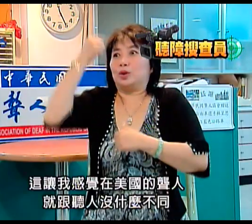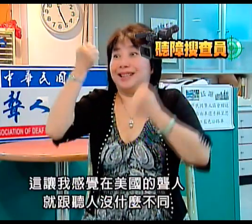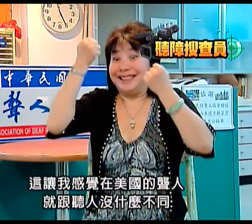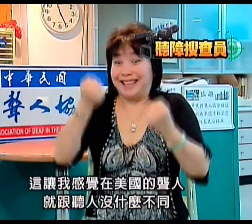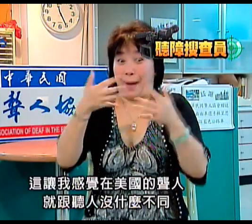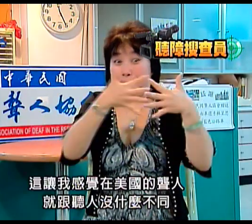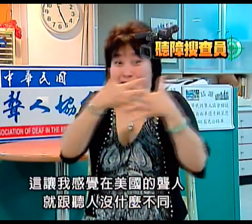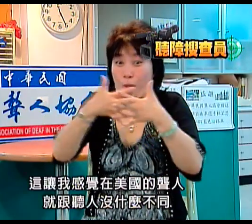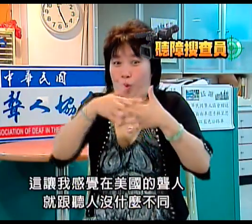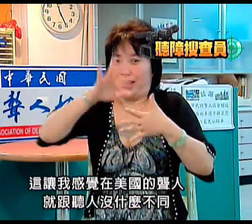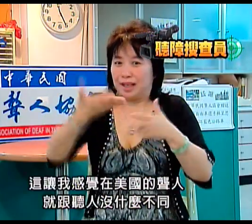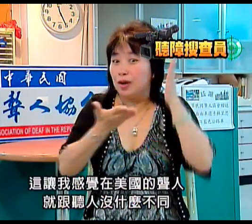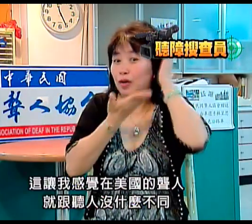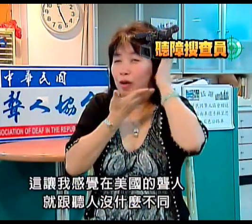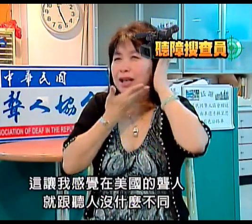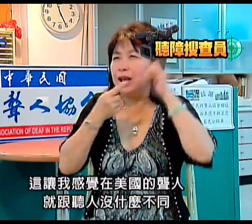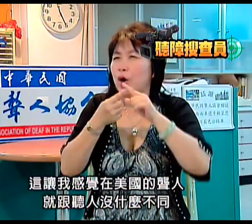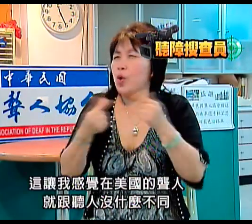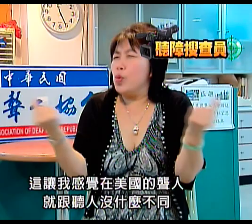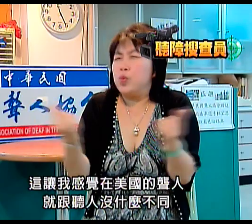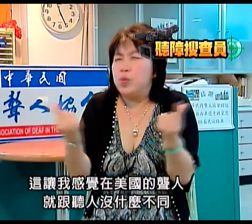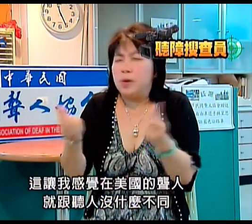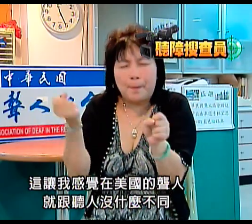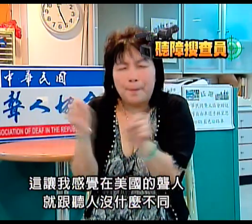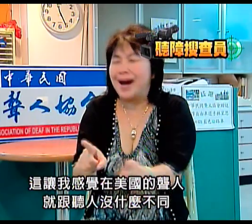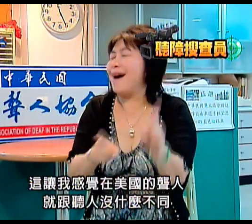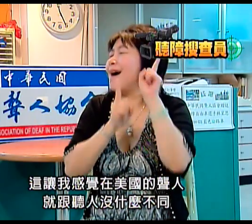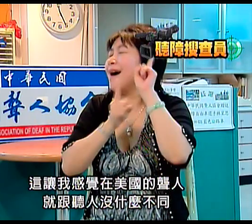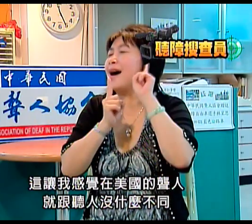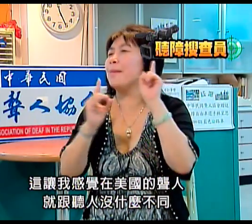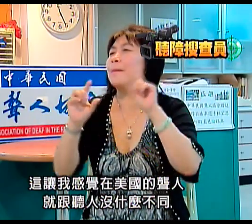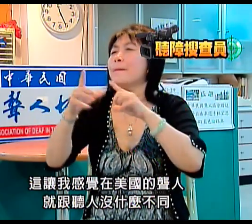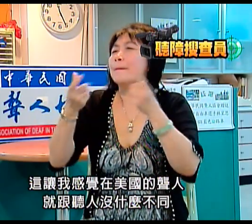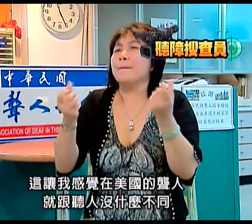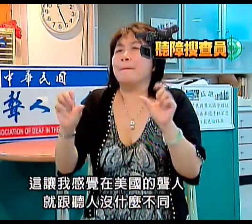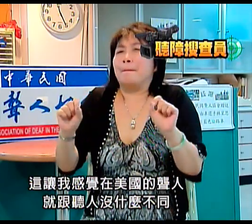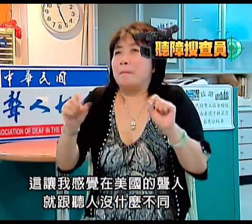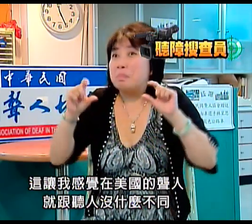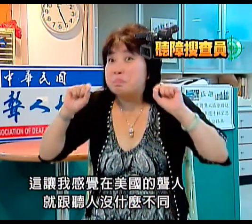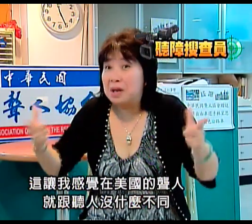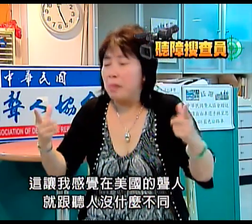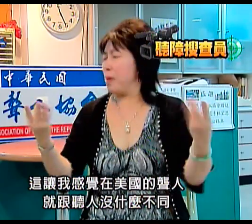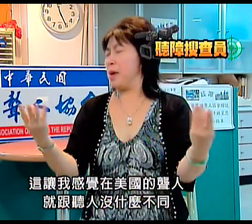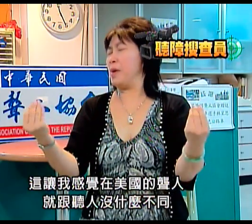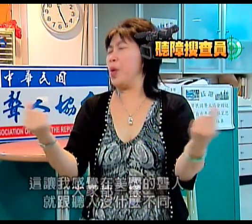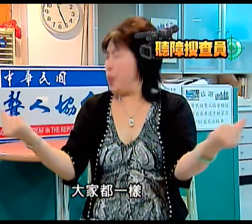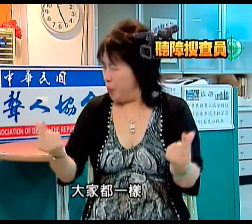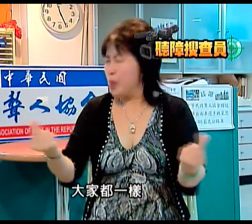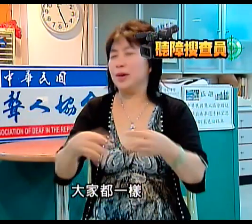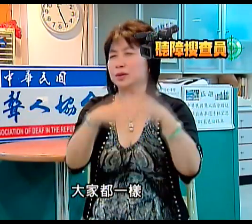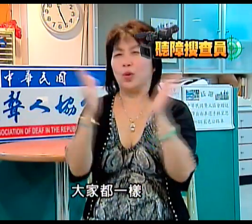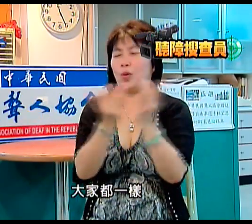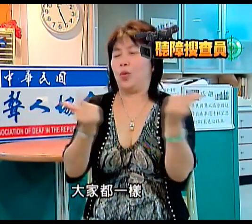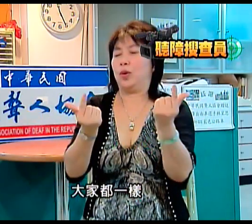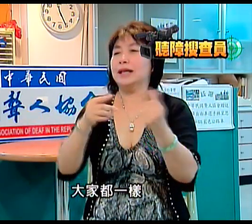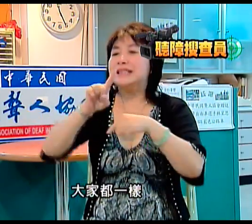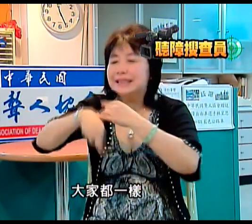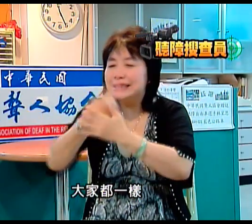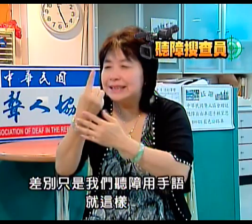感觉，在美国的聋人就跟听人没什么不同， 大家都一样，差别呢，